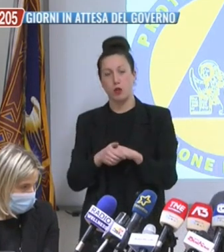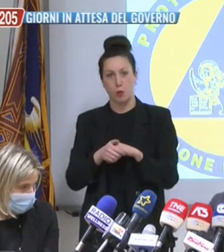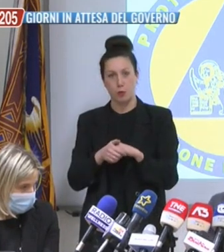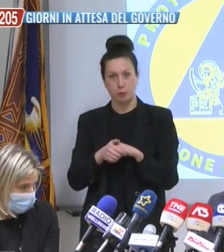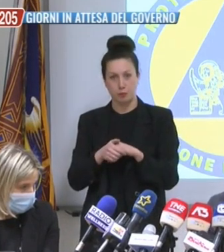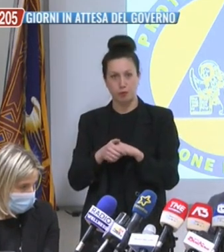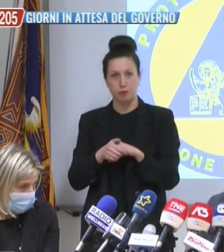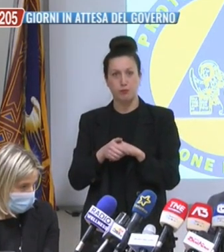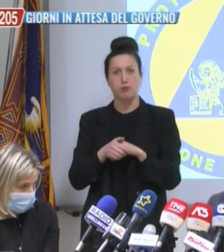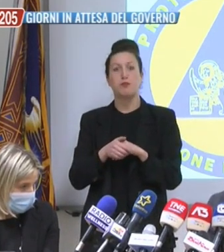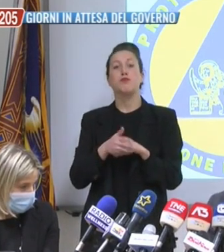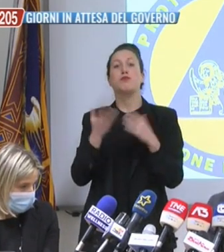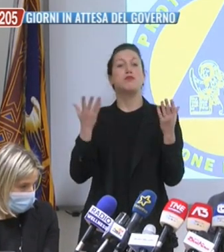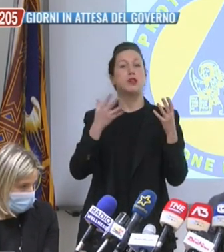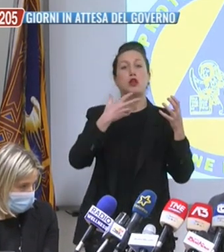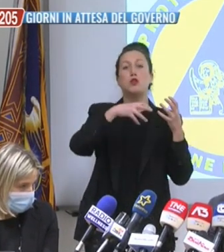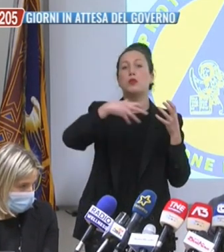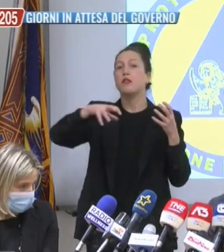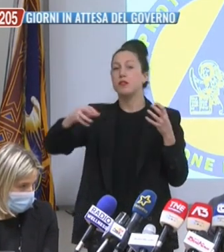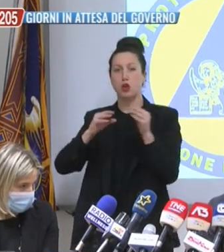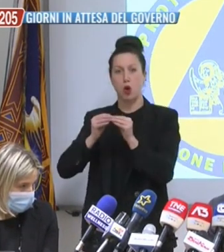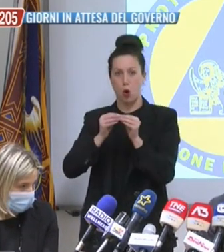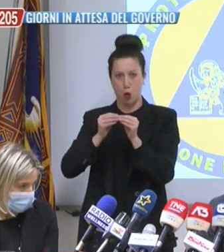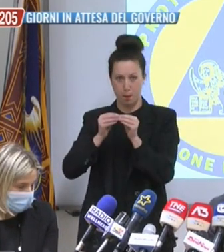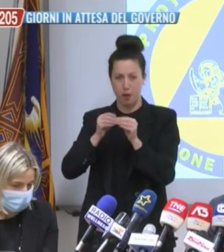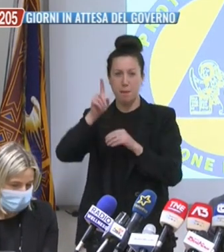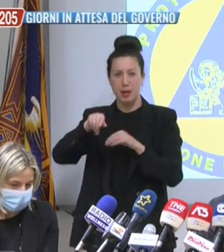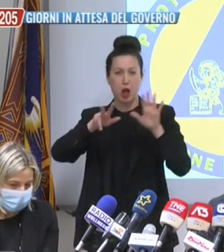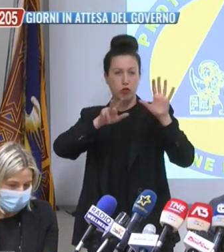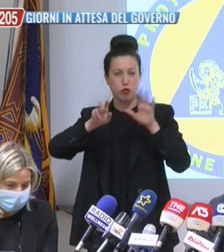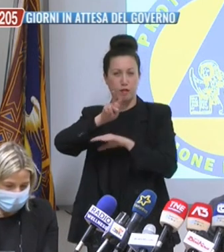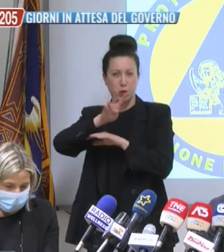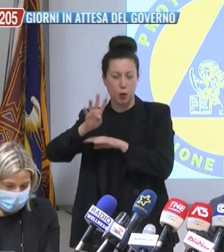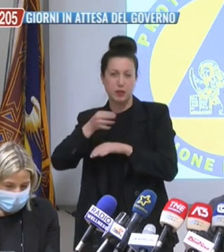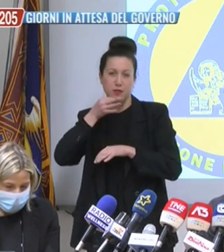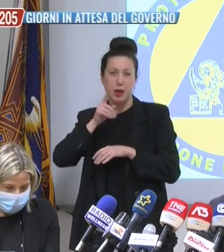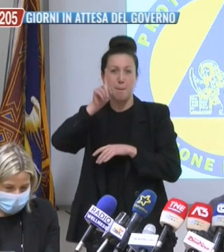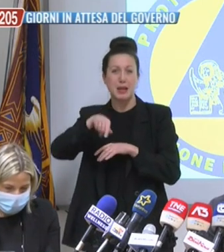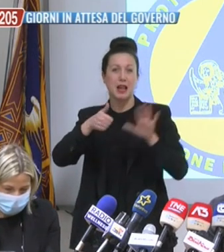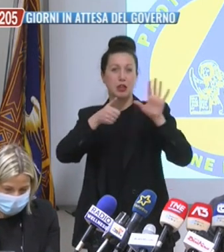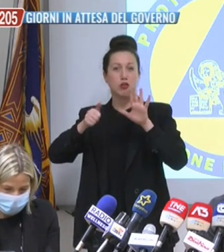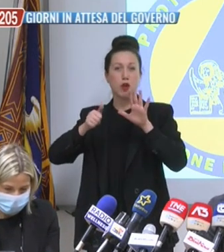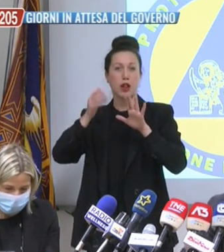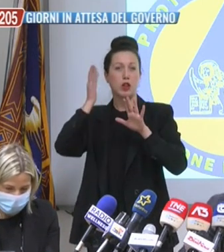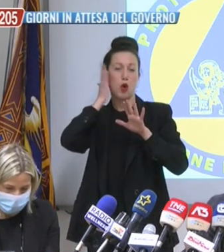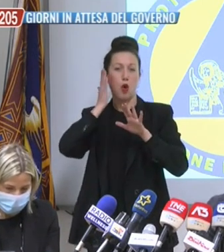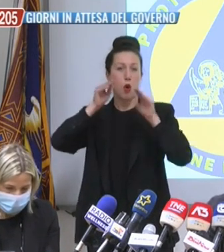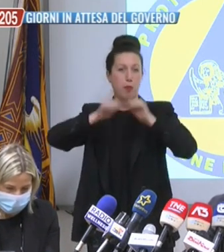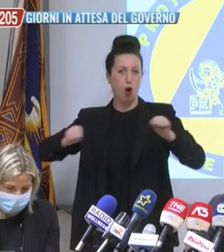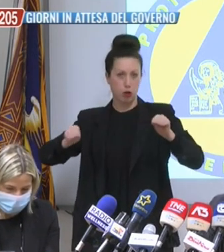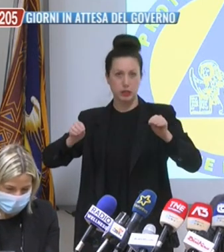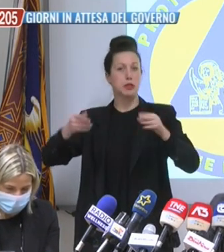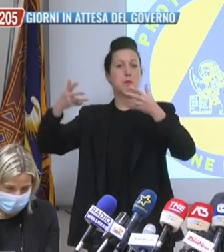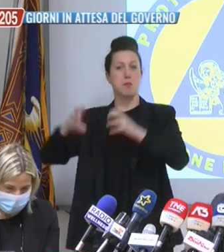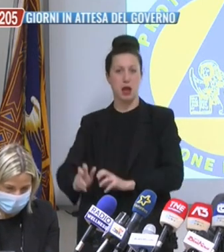così suddivisi. Vedete, quindi 1.824 vuol dire che abbiamo avuto un calo di 1.600 posti letto, bel